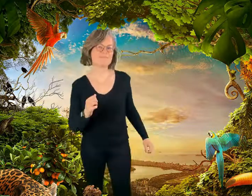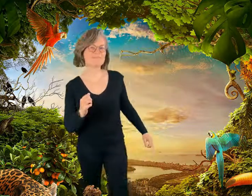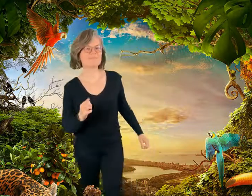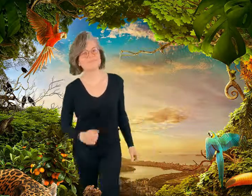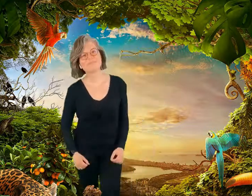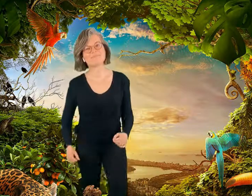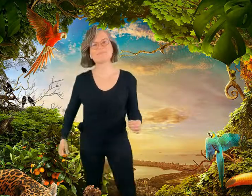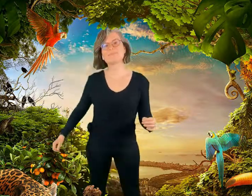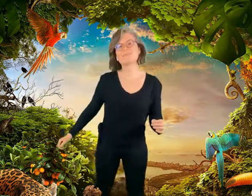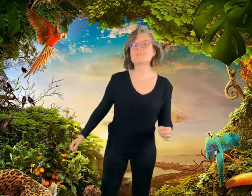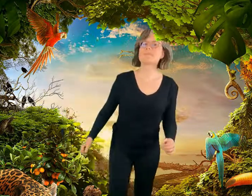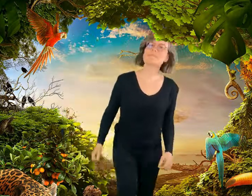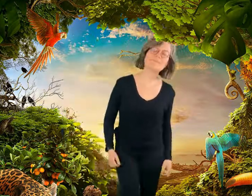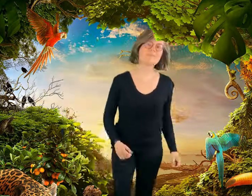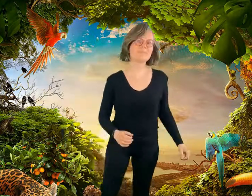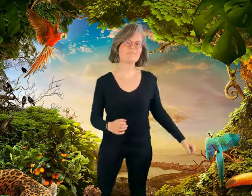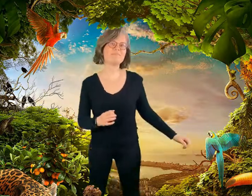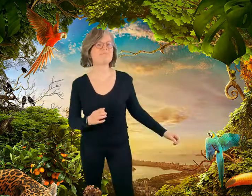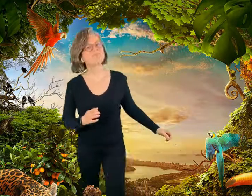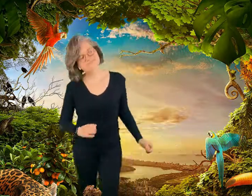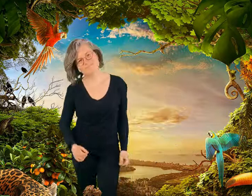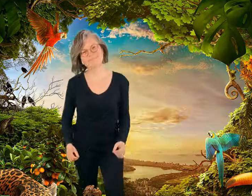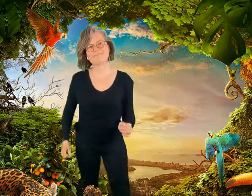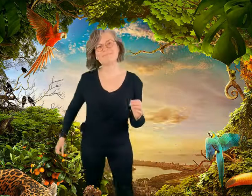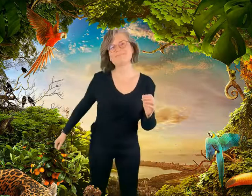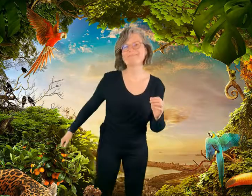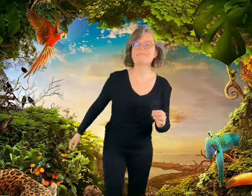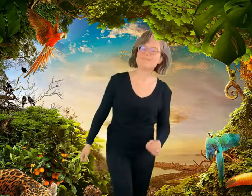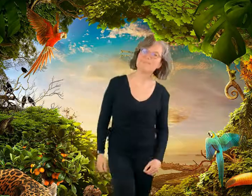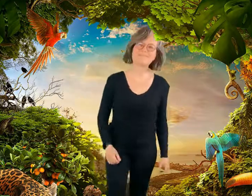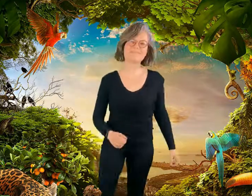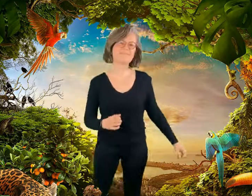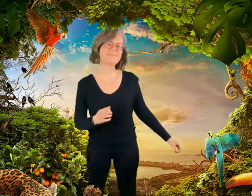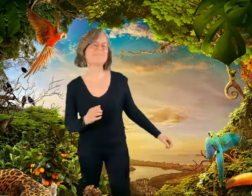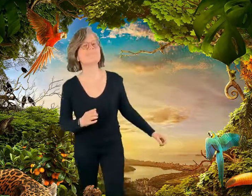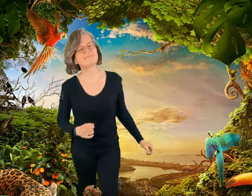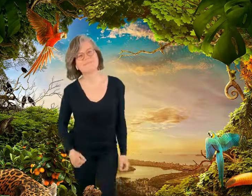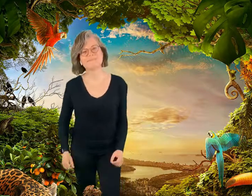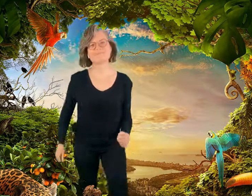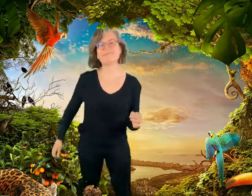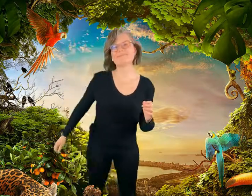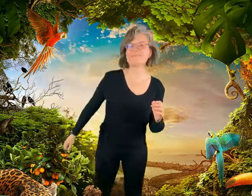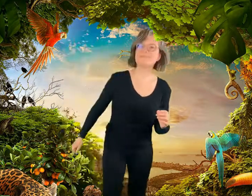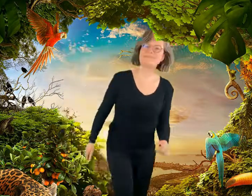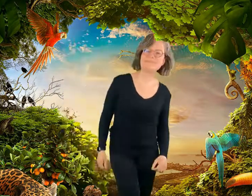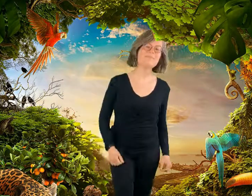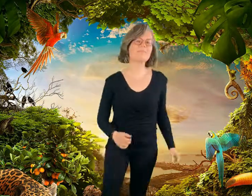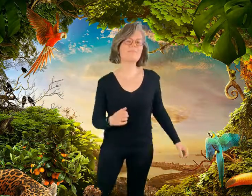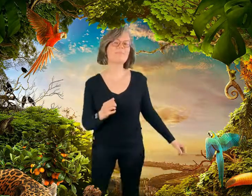gaaf. Het Krugerpark is heel erg groot. Veel groter dan de dierentuin bij ons hier in de